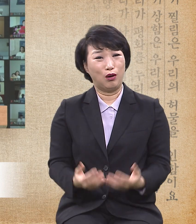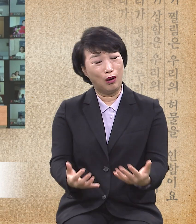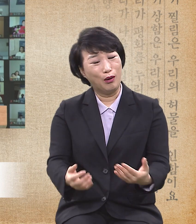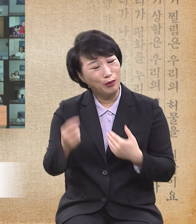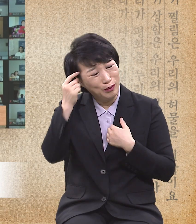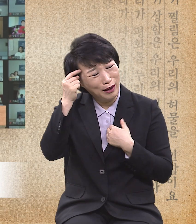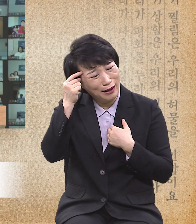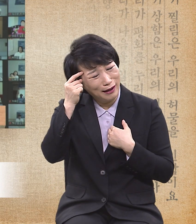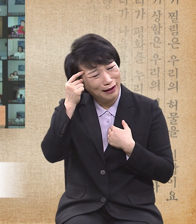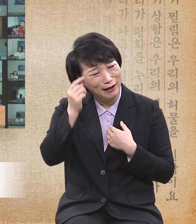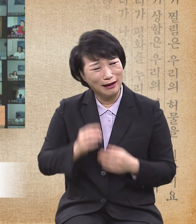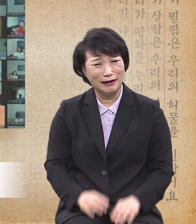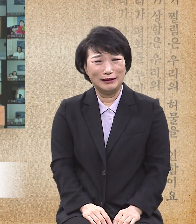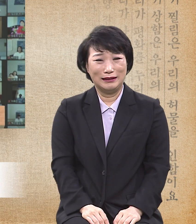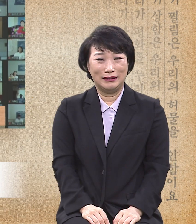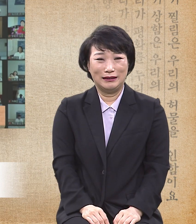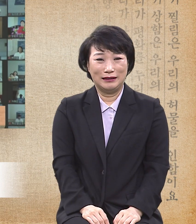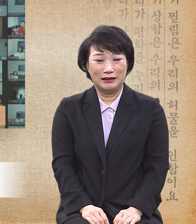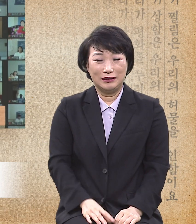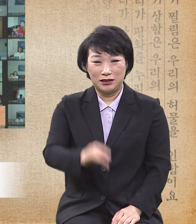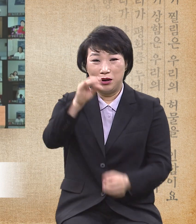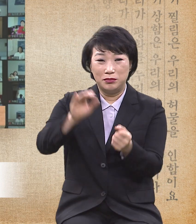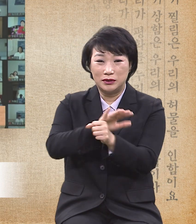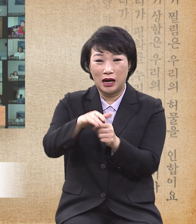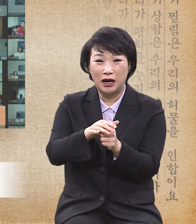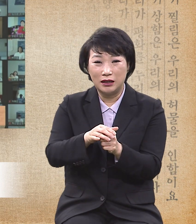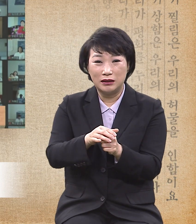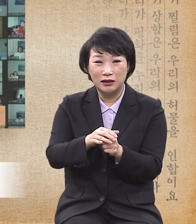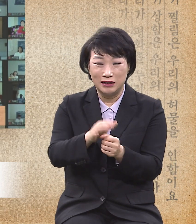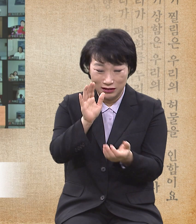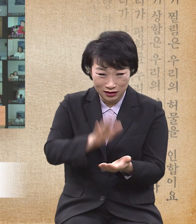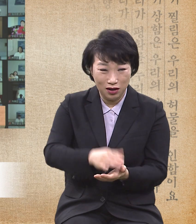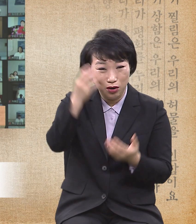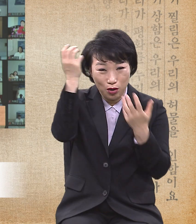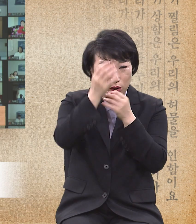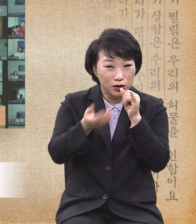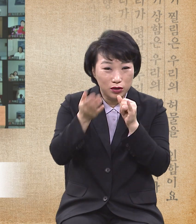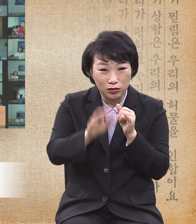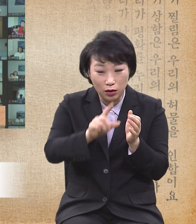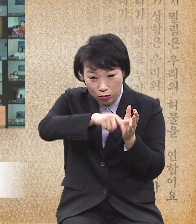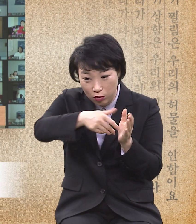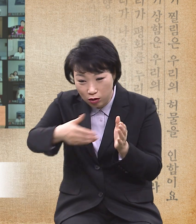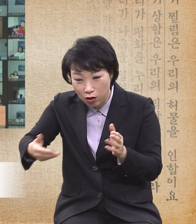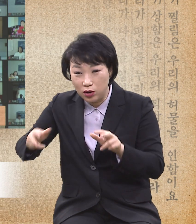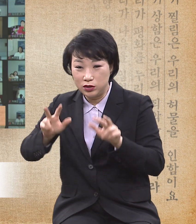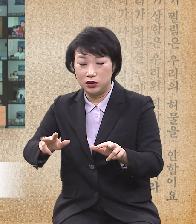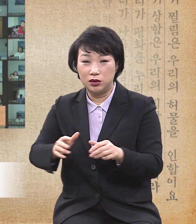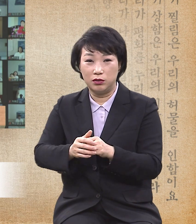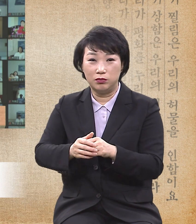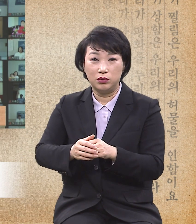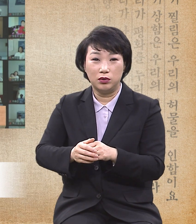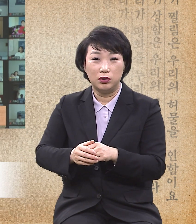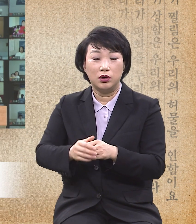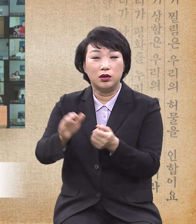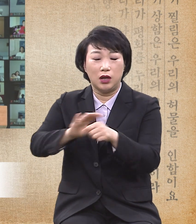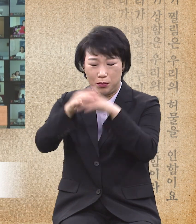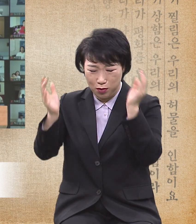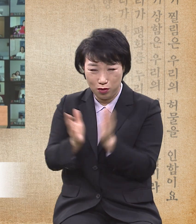어쩌다가 처음 사랑은 그랬는데 지금은